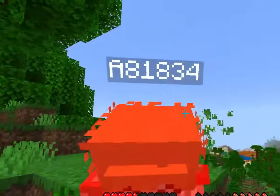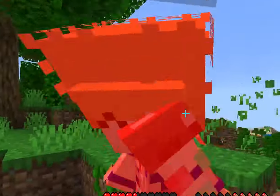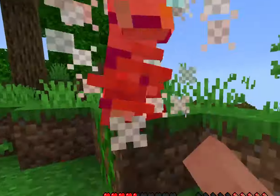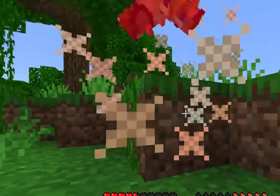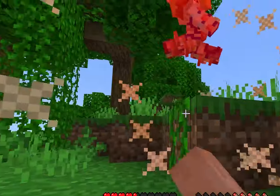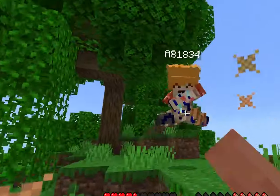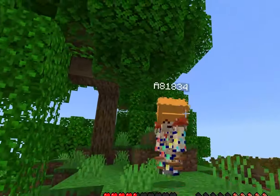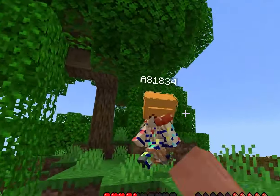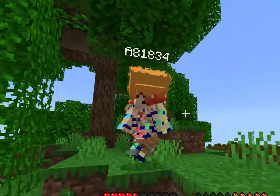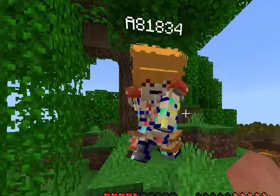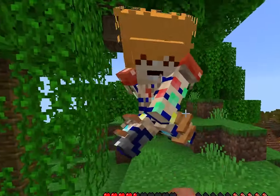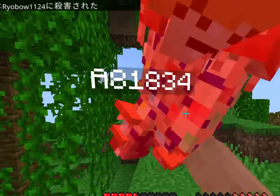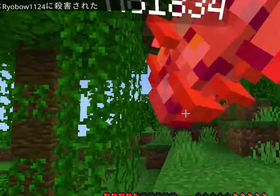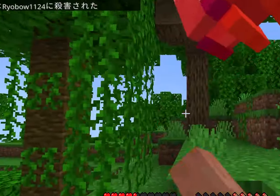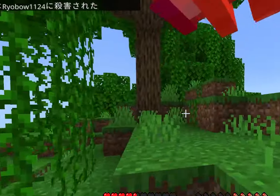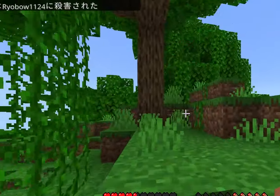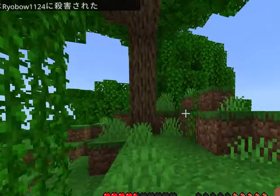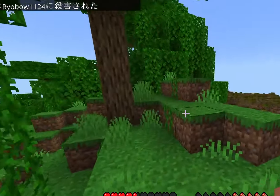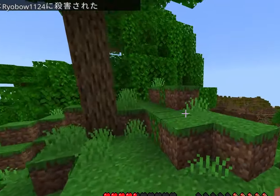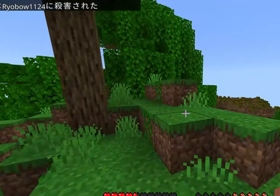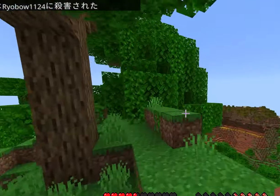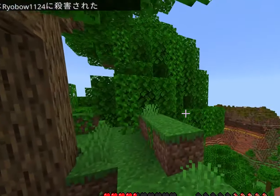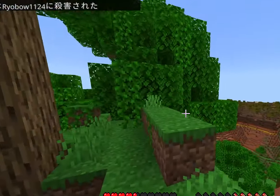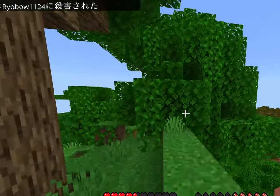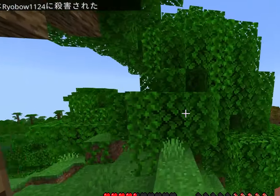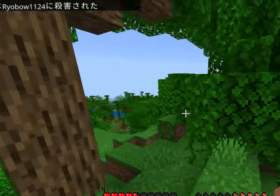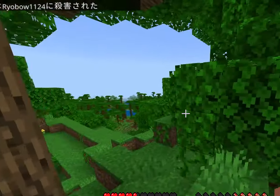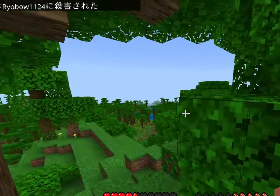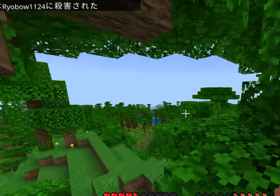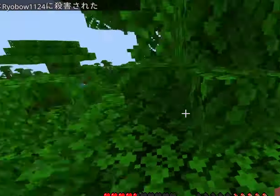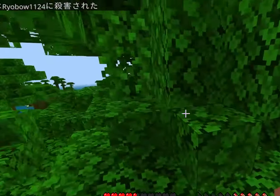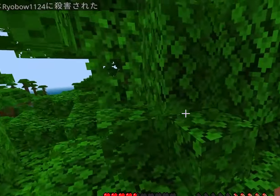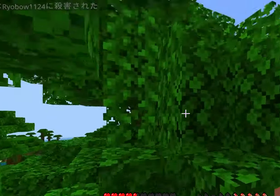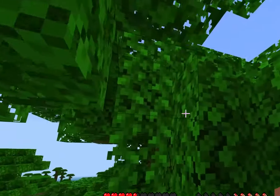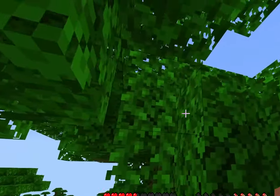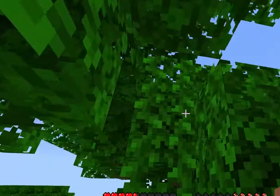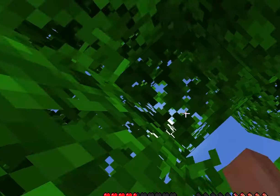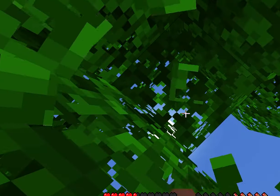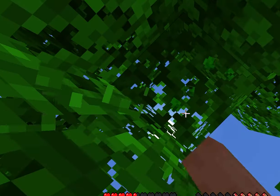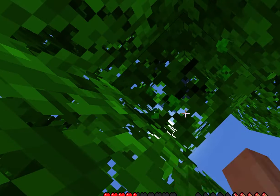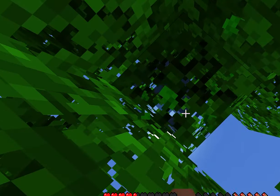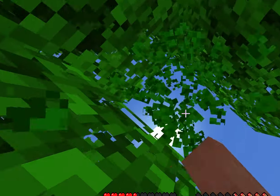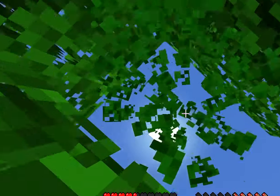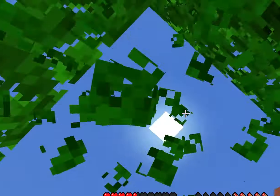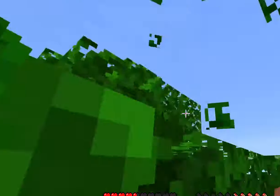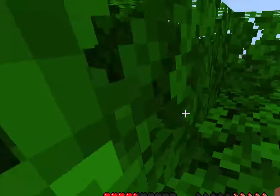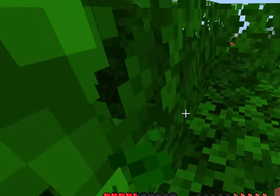気持ちすぎ、気持ち、気持ちよすぎる気持ちよすすぎるこれが